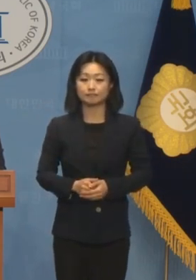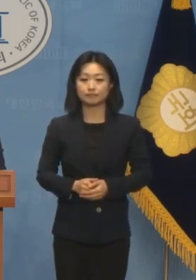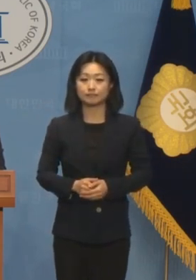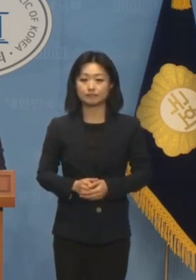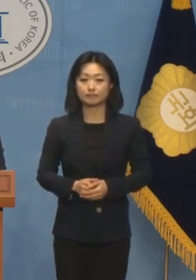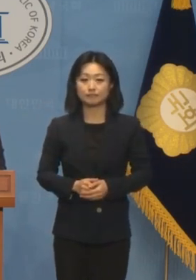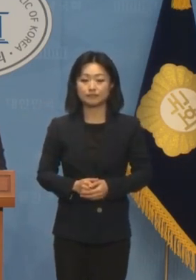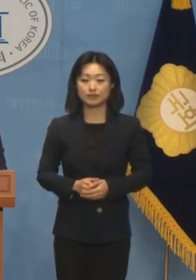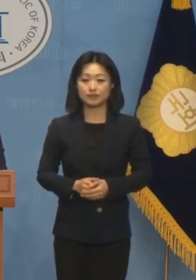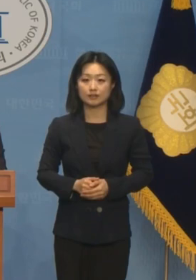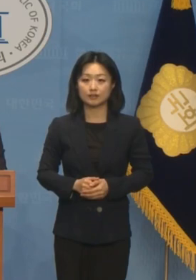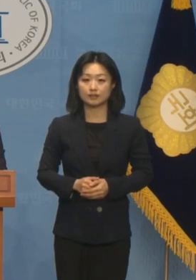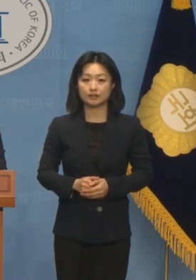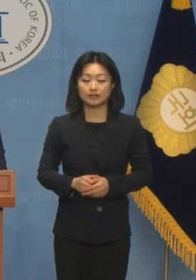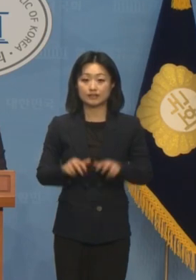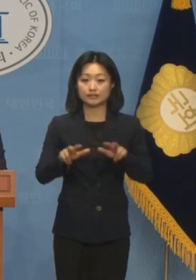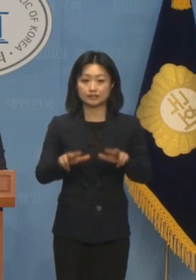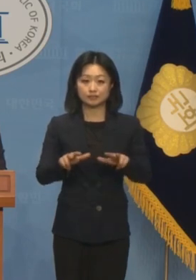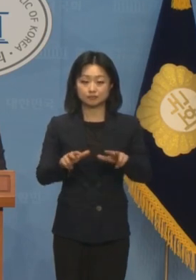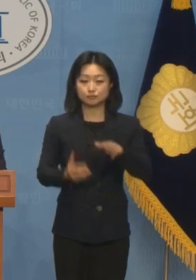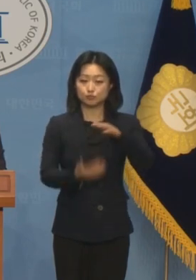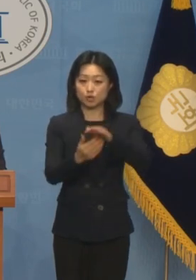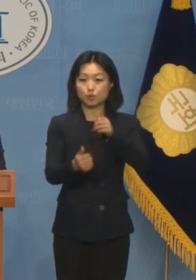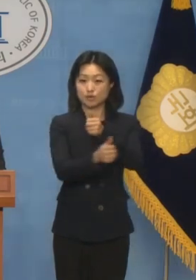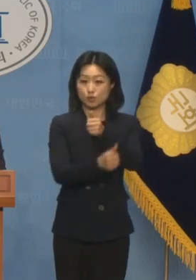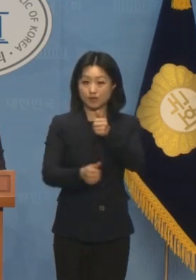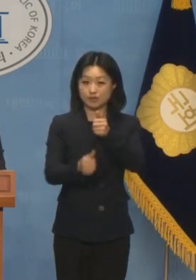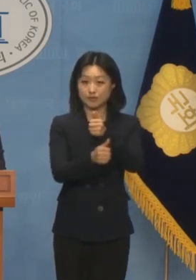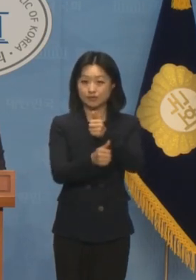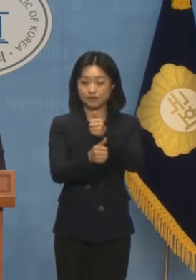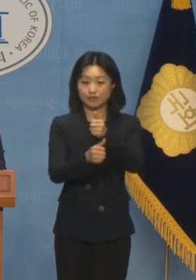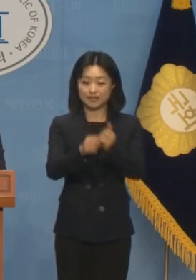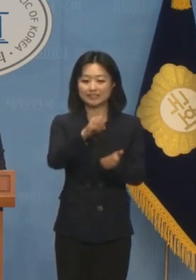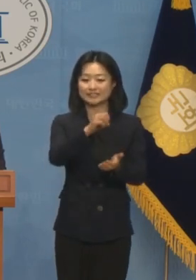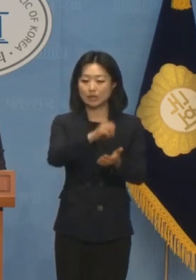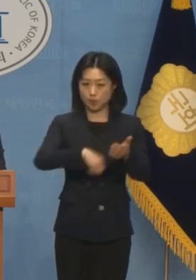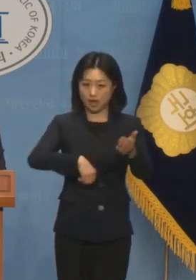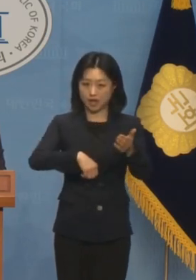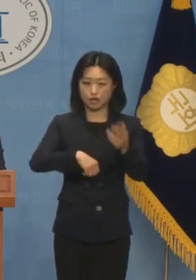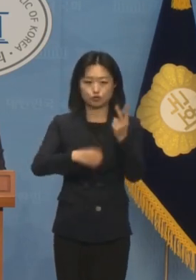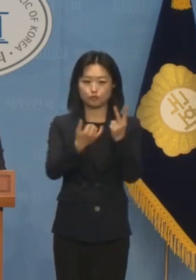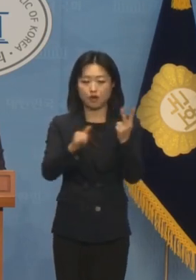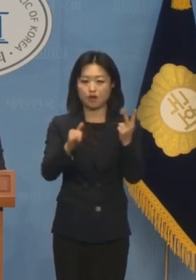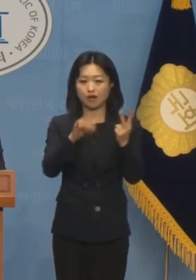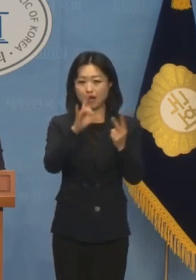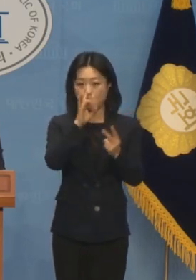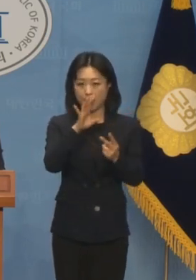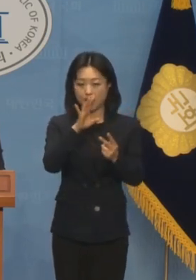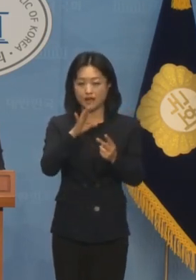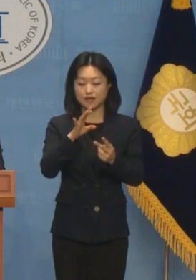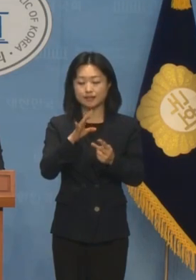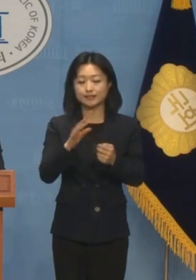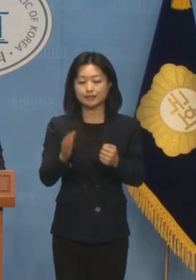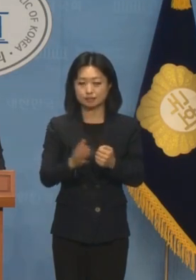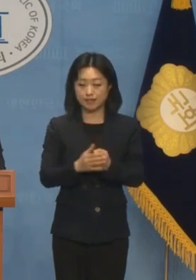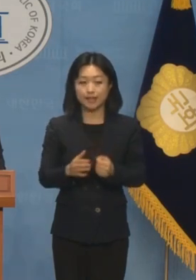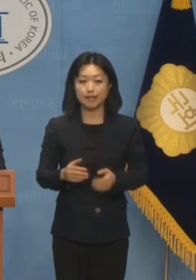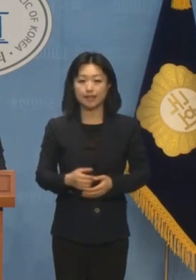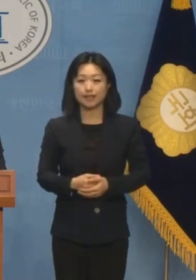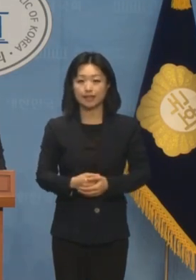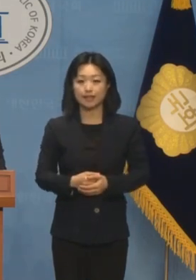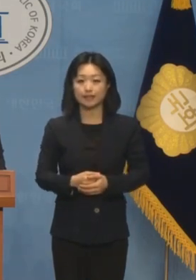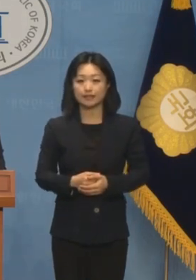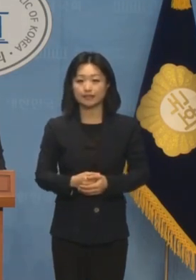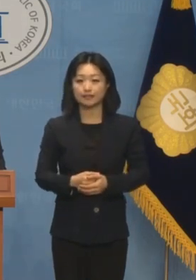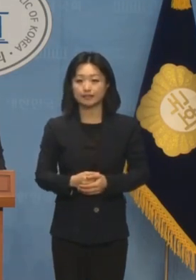최고 지도부에서도 2명 다 사퇴하는 것은 여지껏 있은 일도 없고 또 무리한 일이다 이런